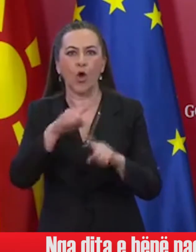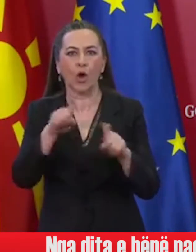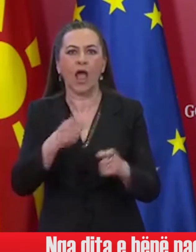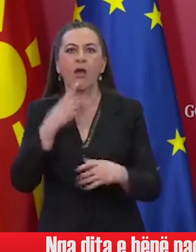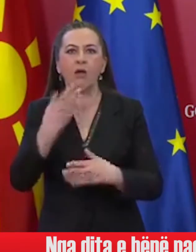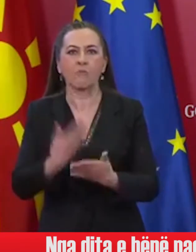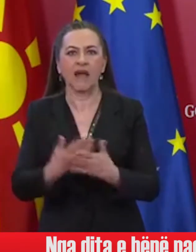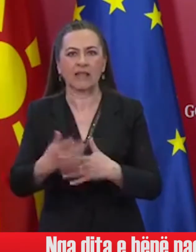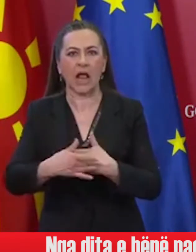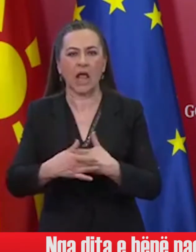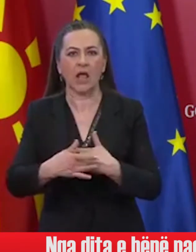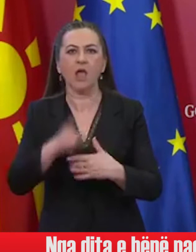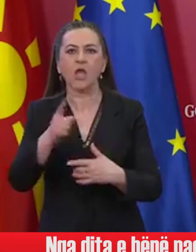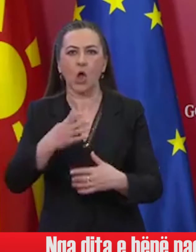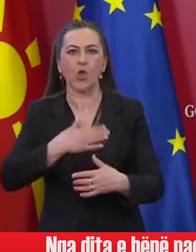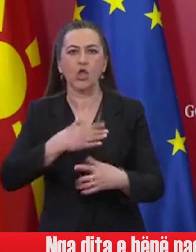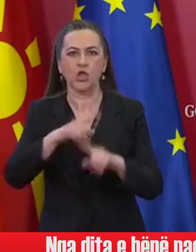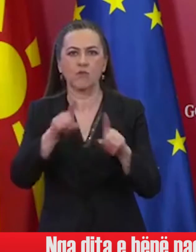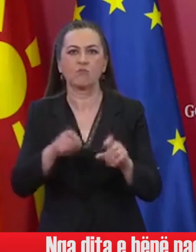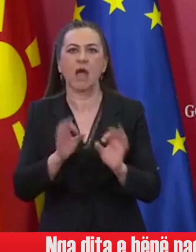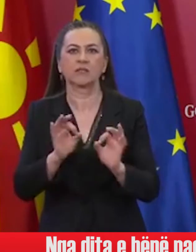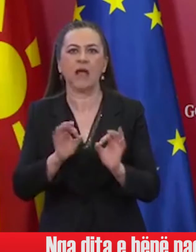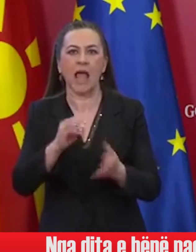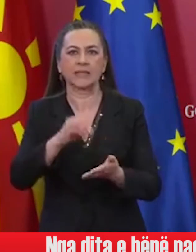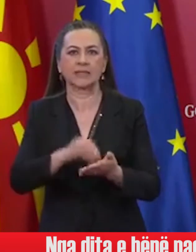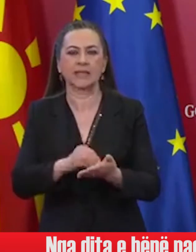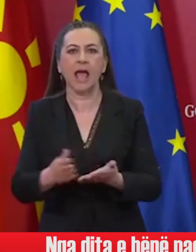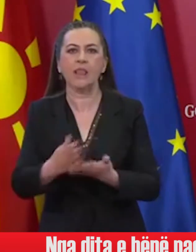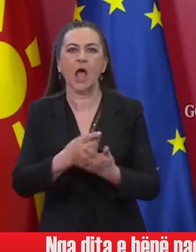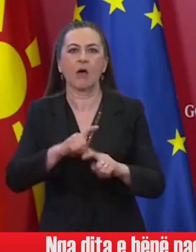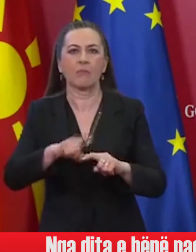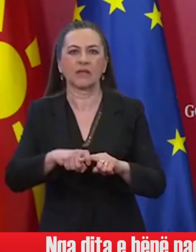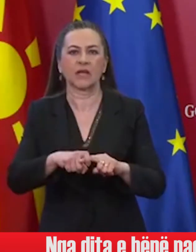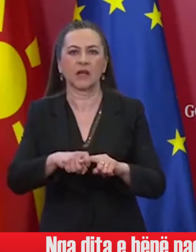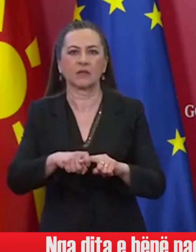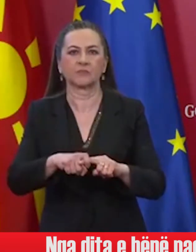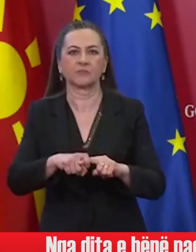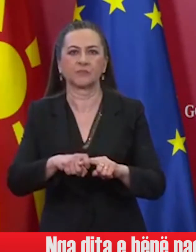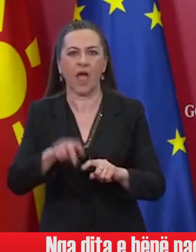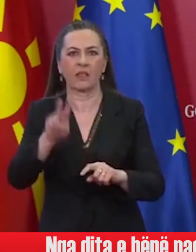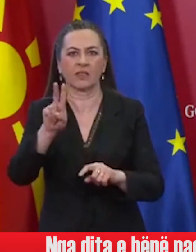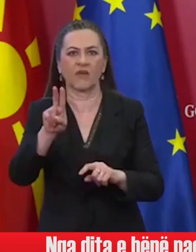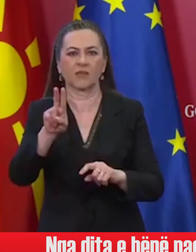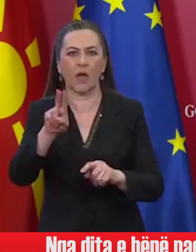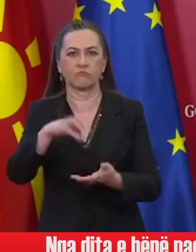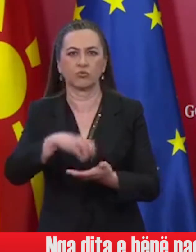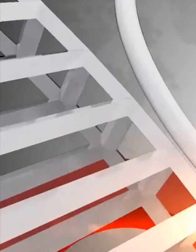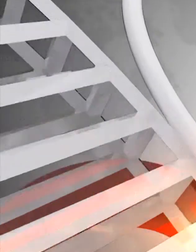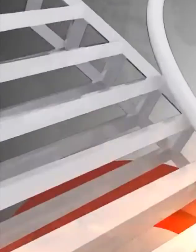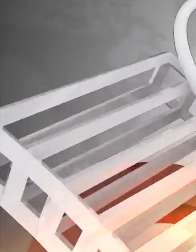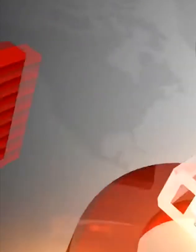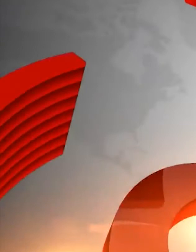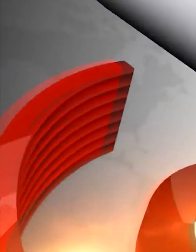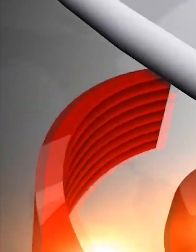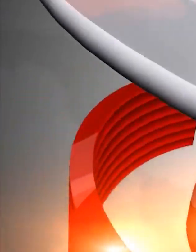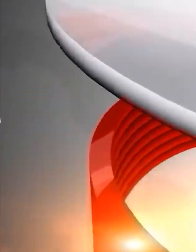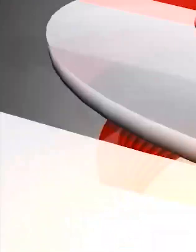што матичните лекари до тогаш ќе го имаат, да се закаже земање на материјал во двата пункта.